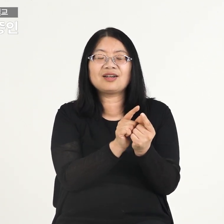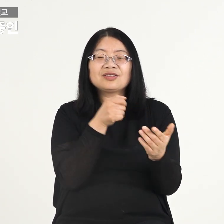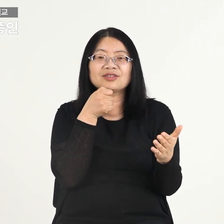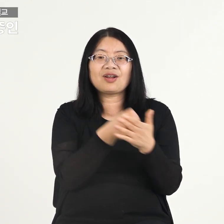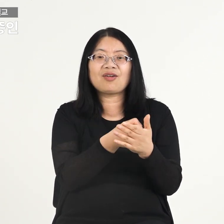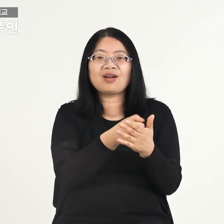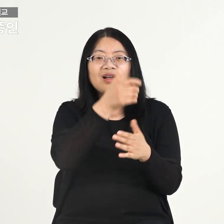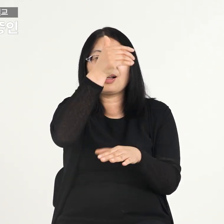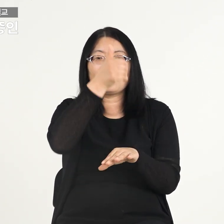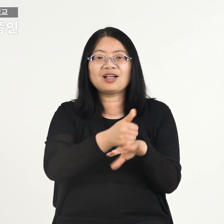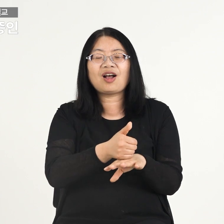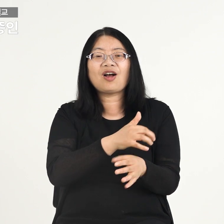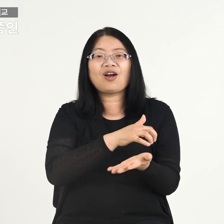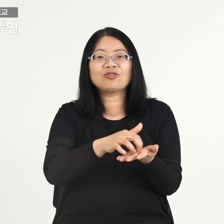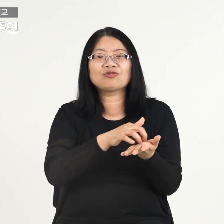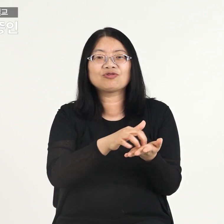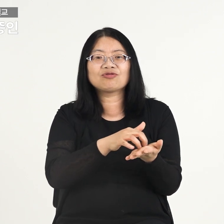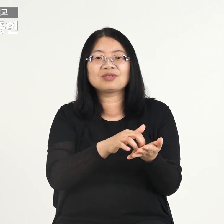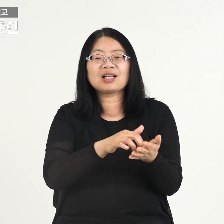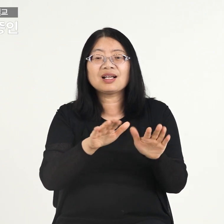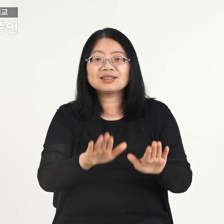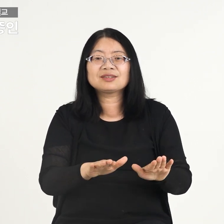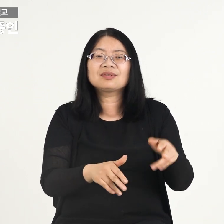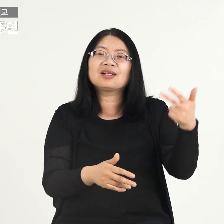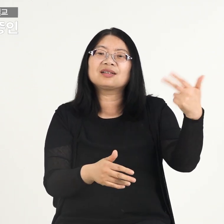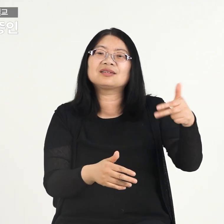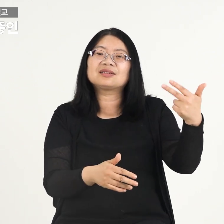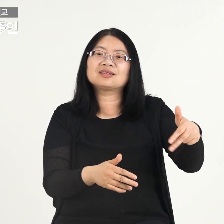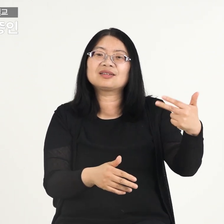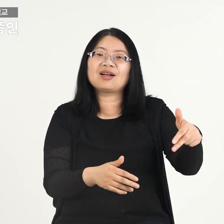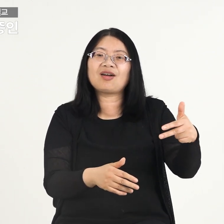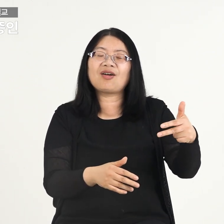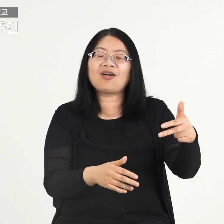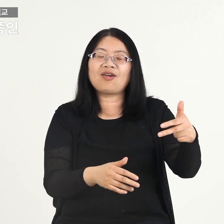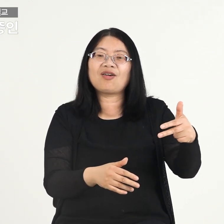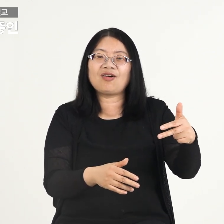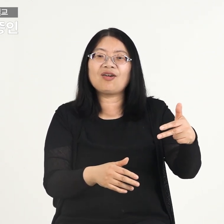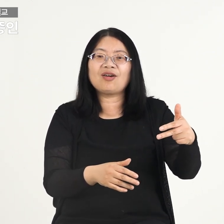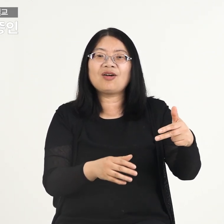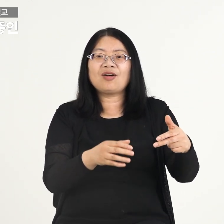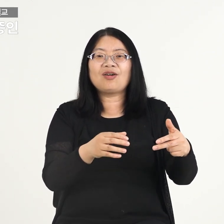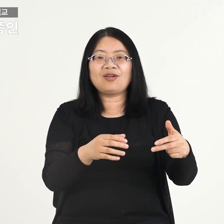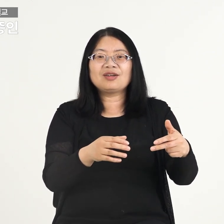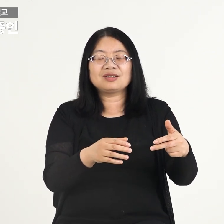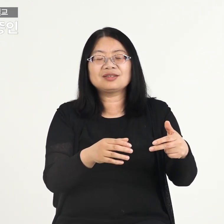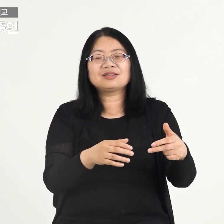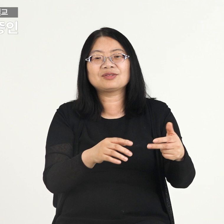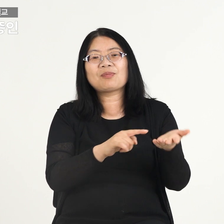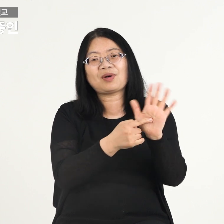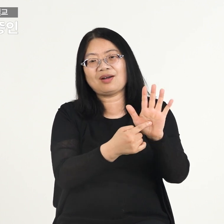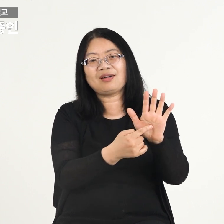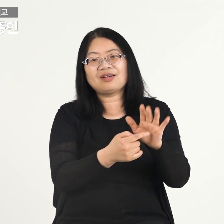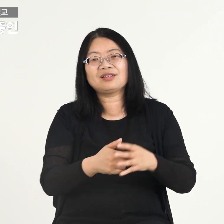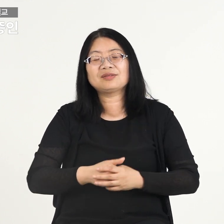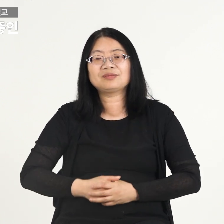정한 최종적 숫자가 여기서는 7천으로 문해적으로 설명이 됩니다. 그런데